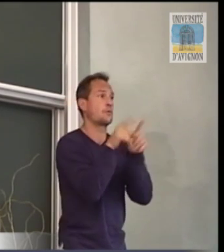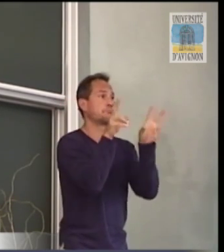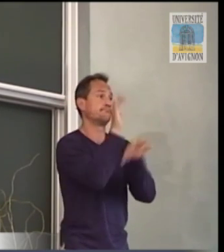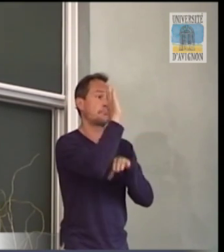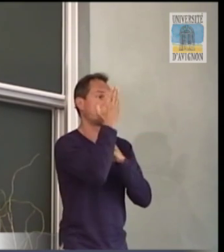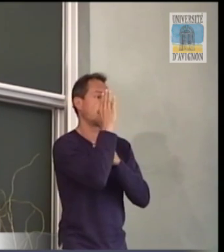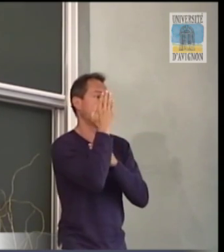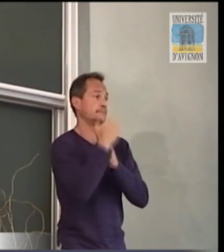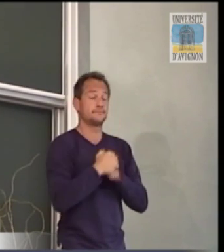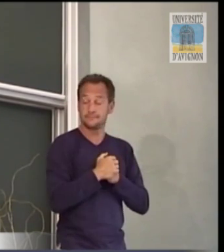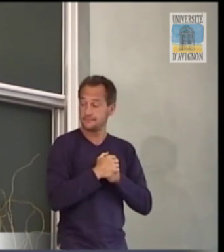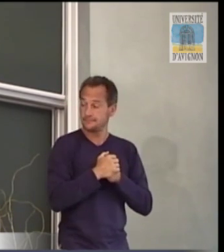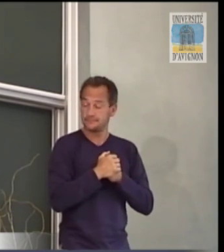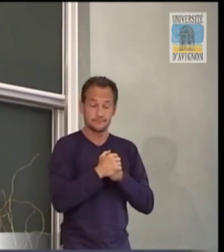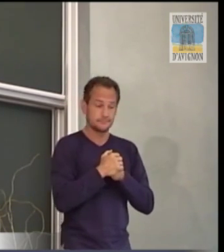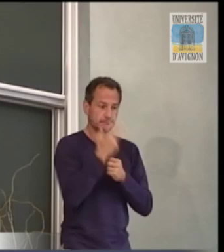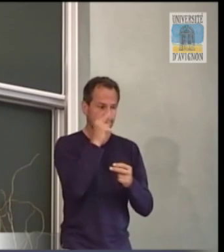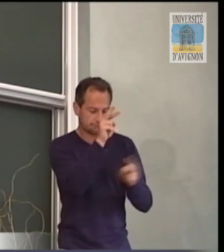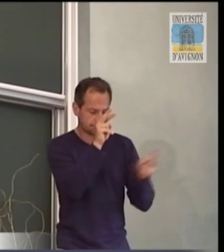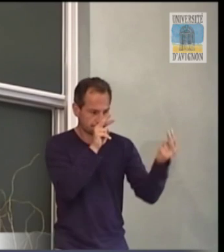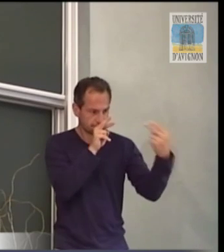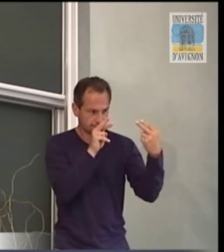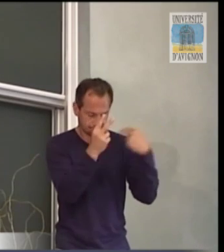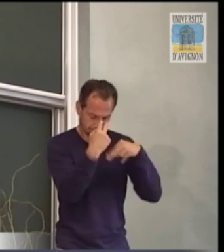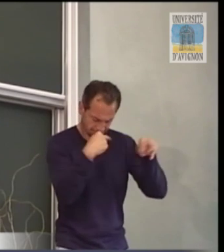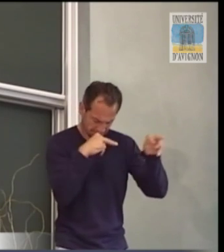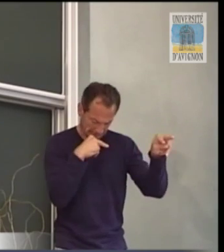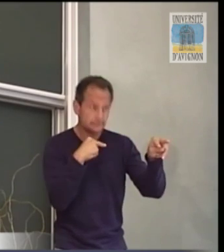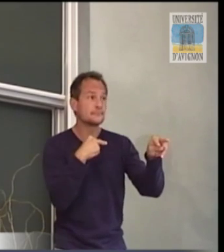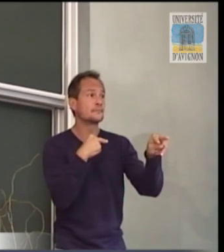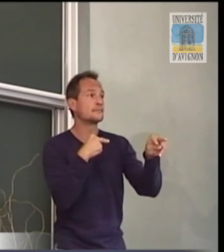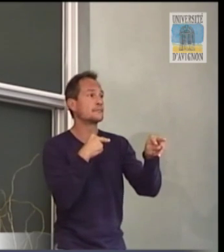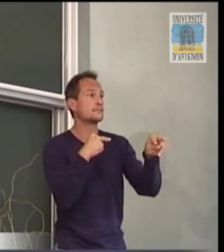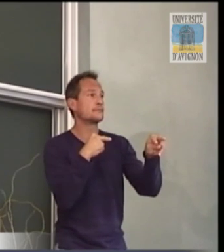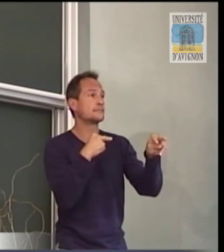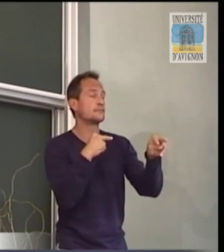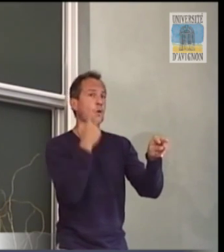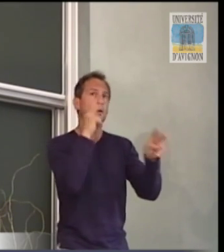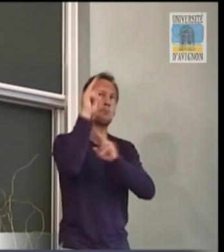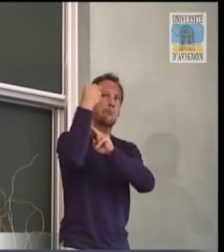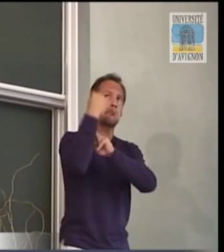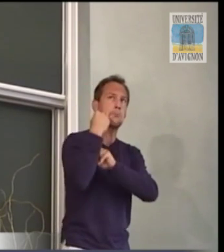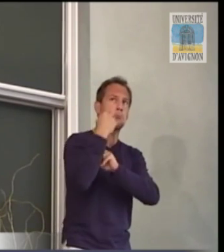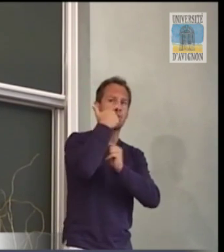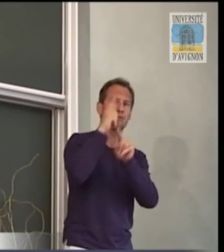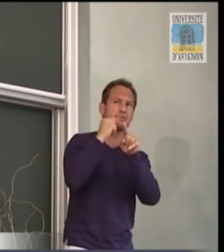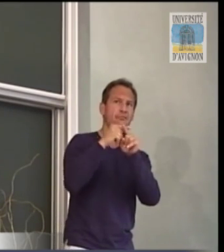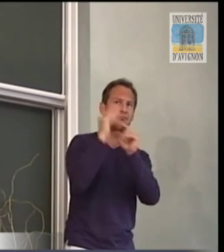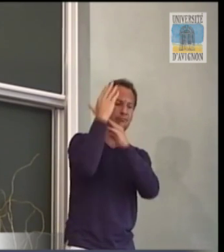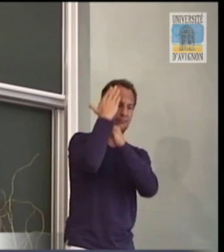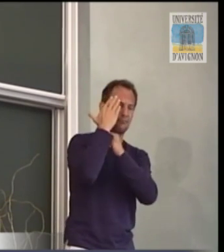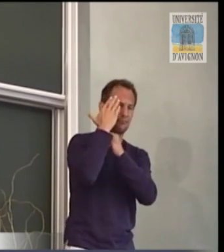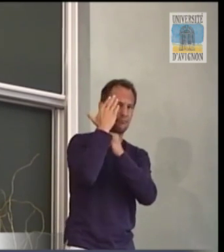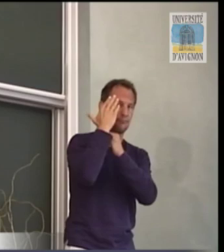mot. Ça veut dire en conséquence que chacun se voit, et non plus regarde l'autre comme une chose bizarre, mais